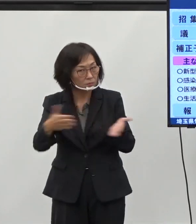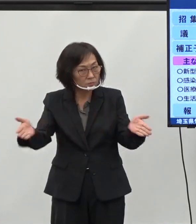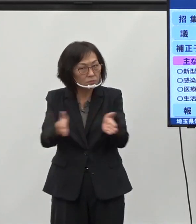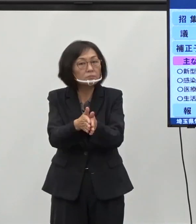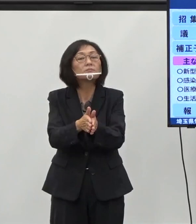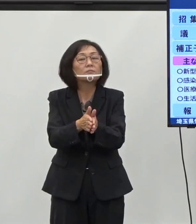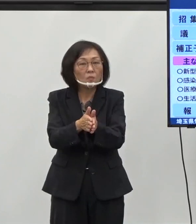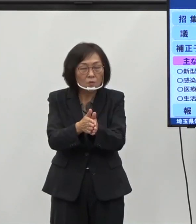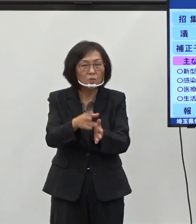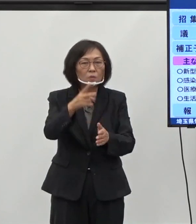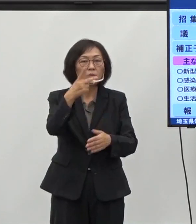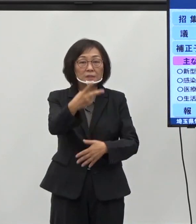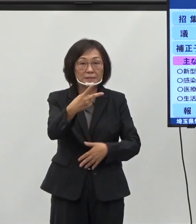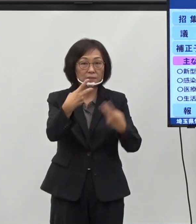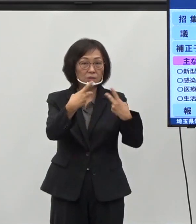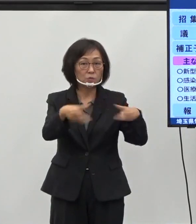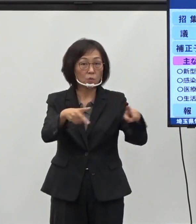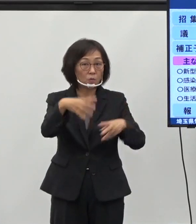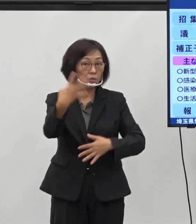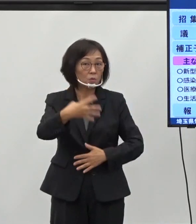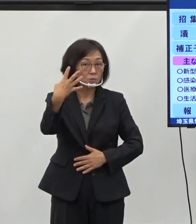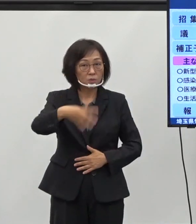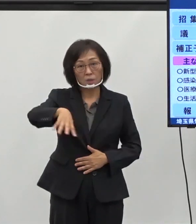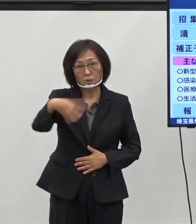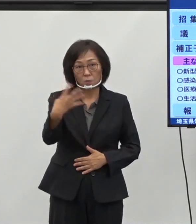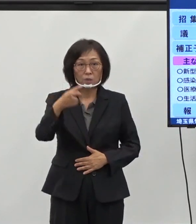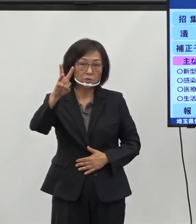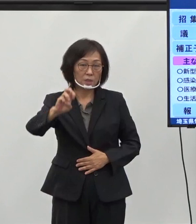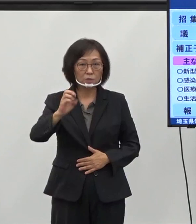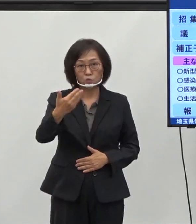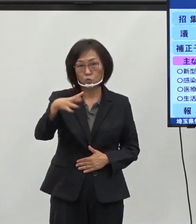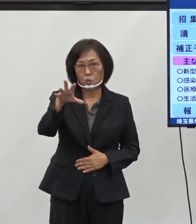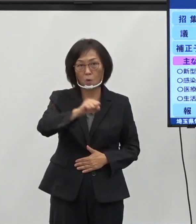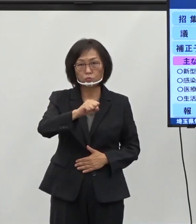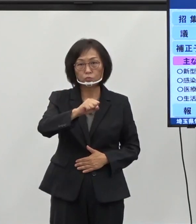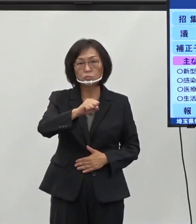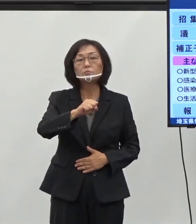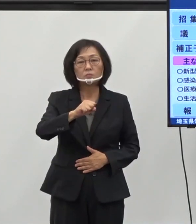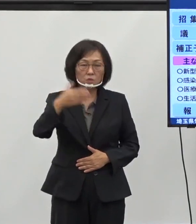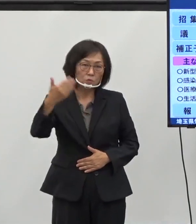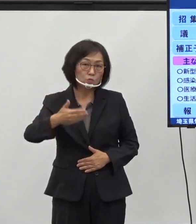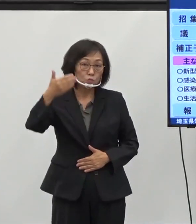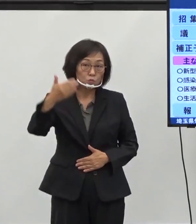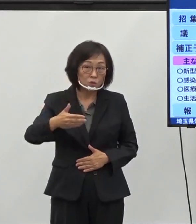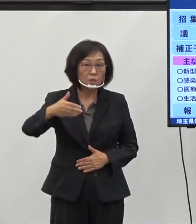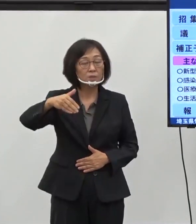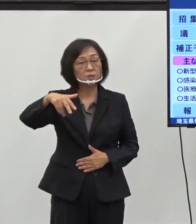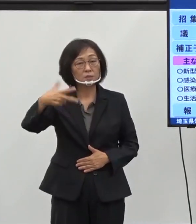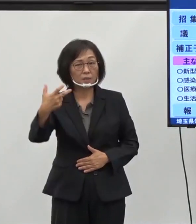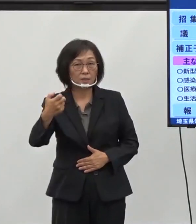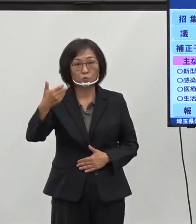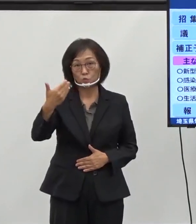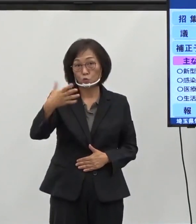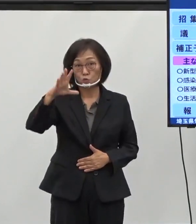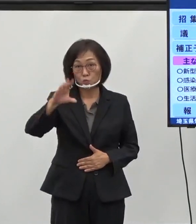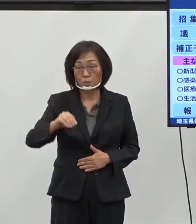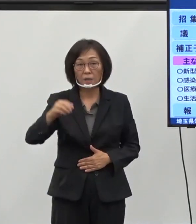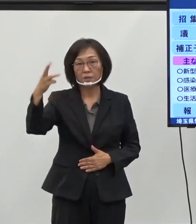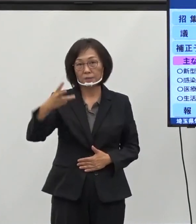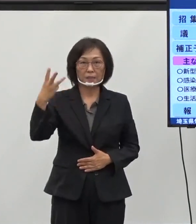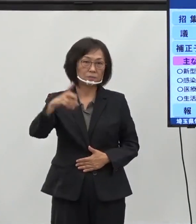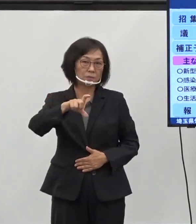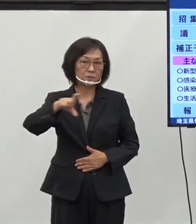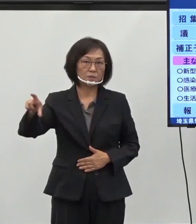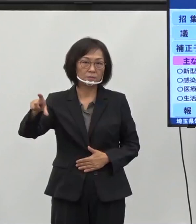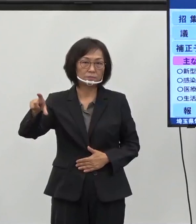けれども、2兆4439億9079万3000円